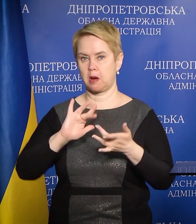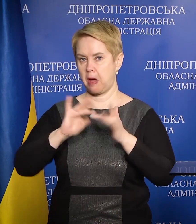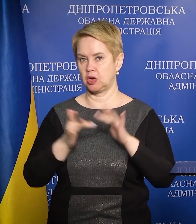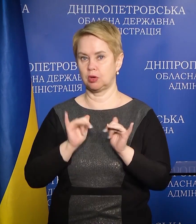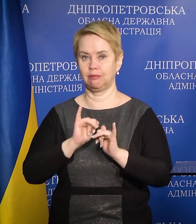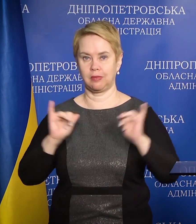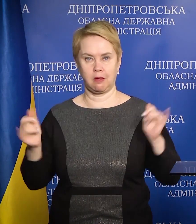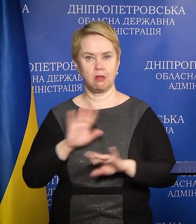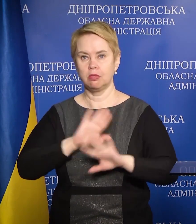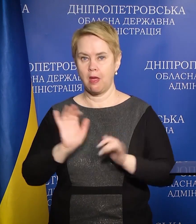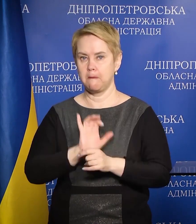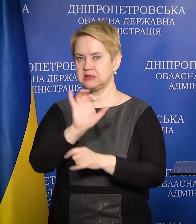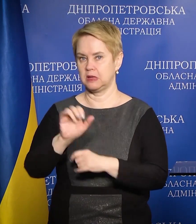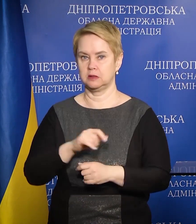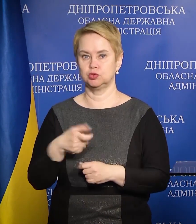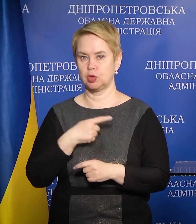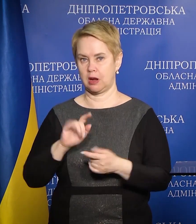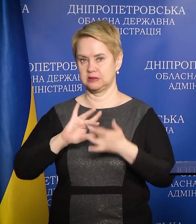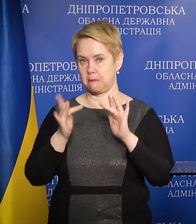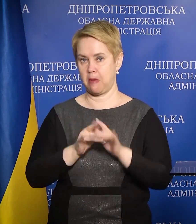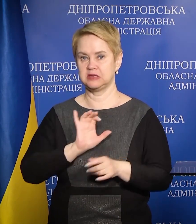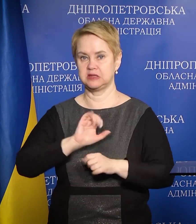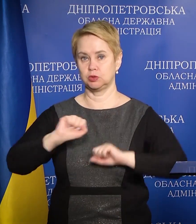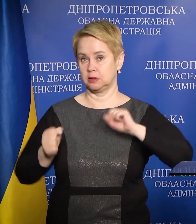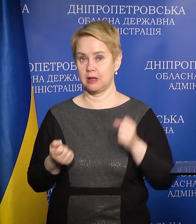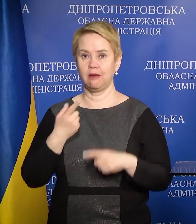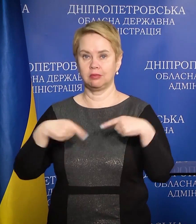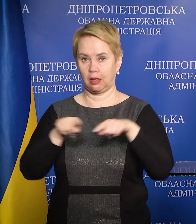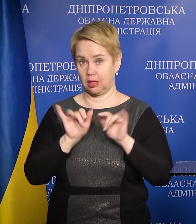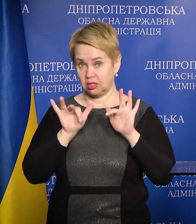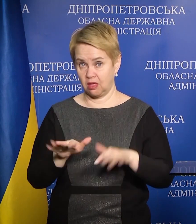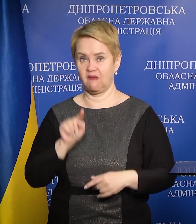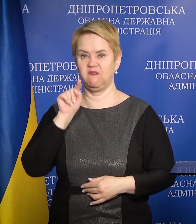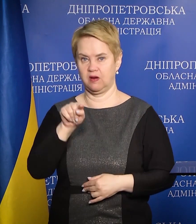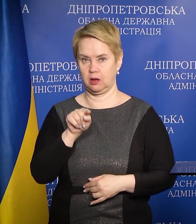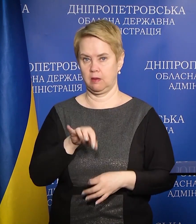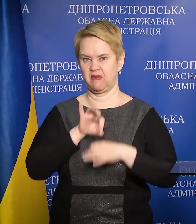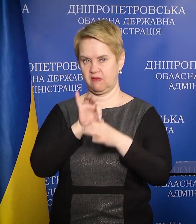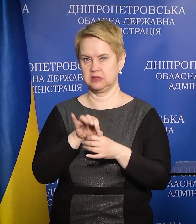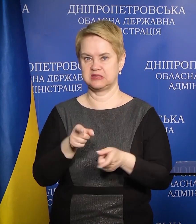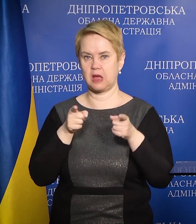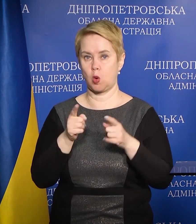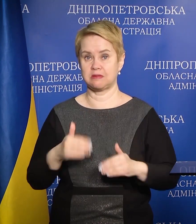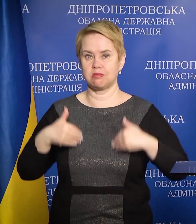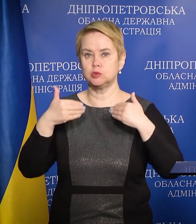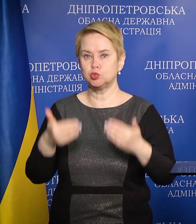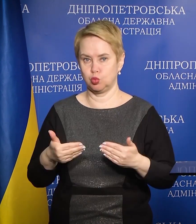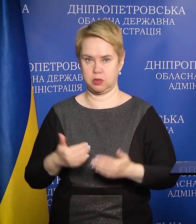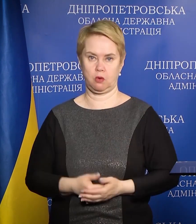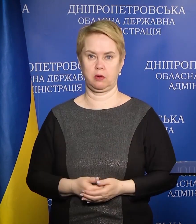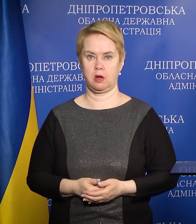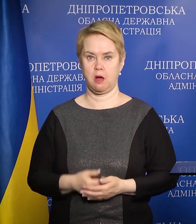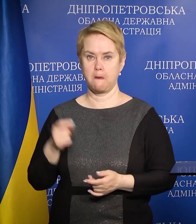мережі інтернет та не пересилайте через месенджери. Такими діями ви підвергаєтесь загрозі наступного